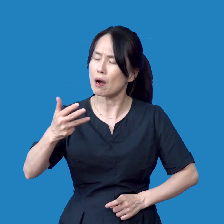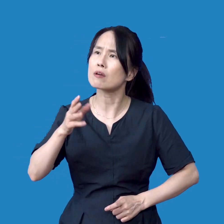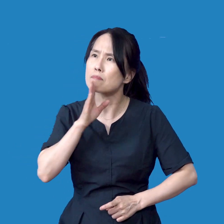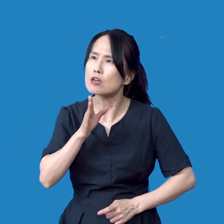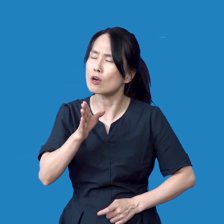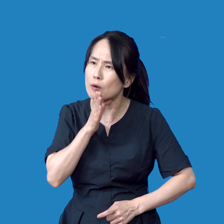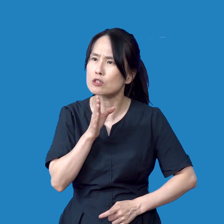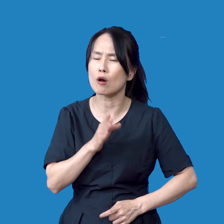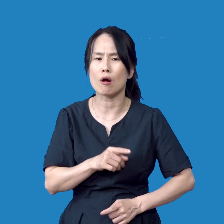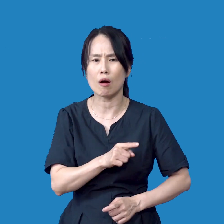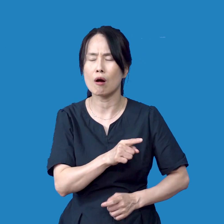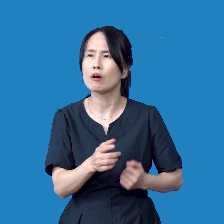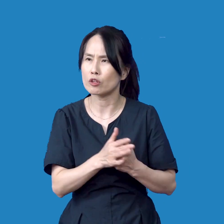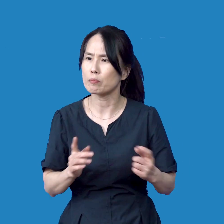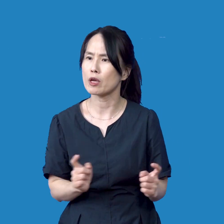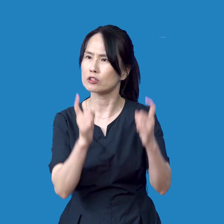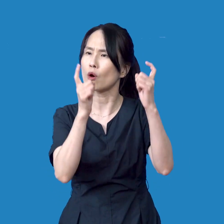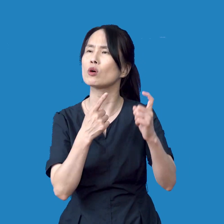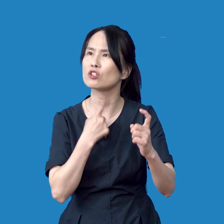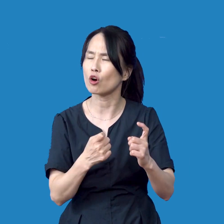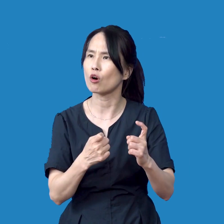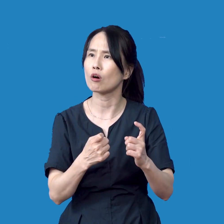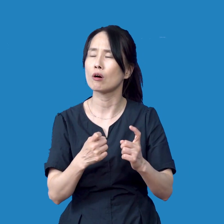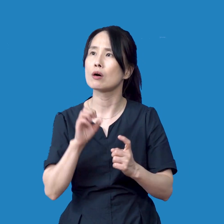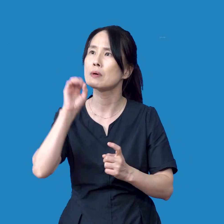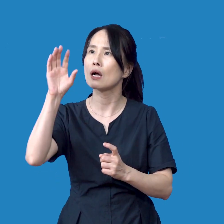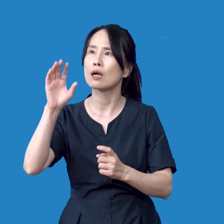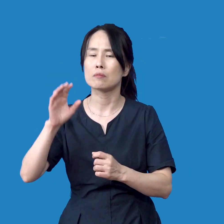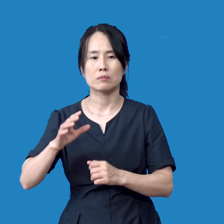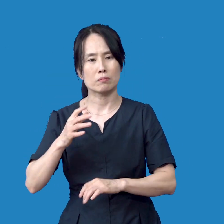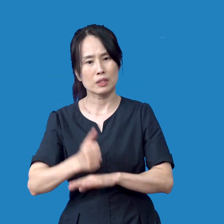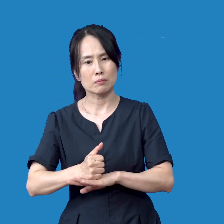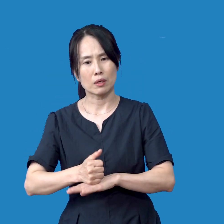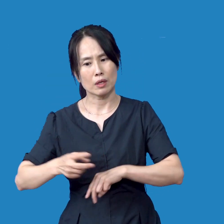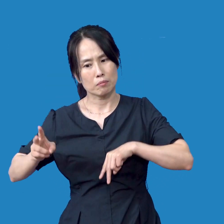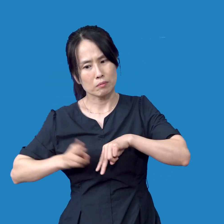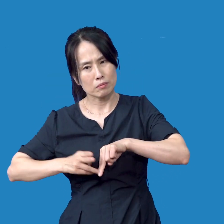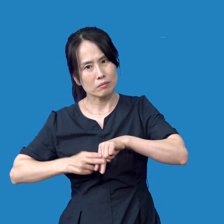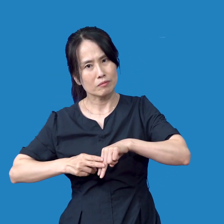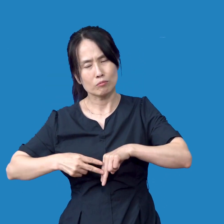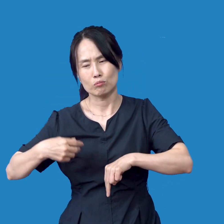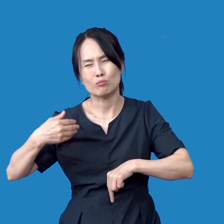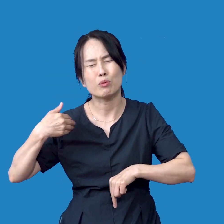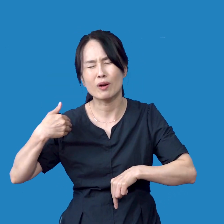진리잖아요. 그랬다가는 우리 곤장 10대 맞을지 모릅니다.